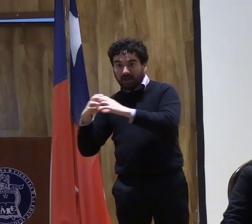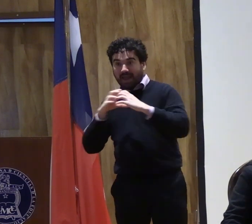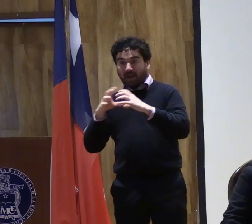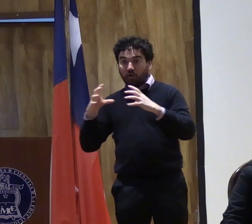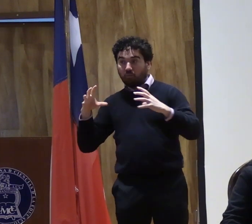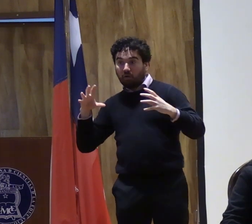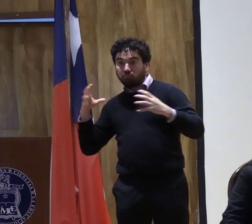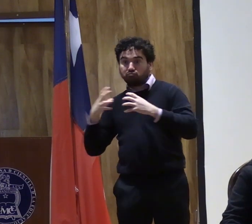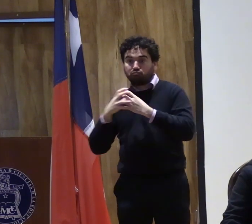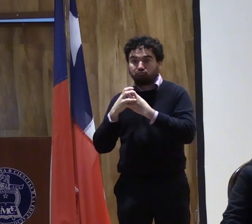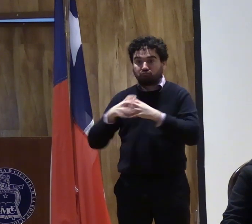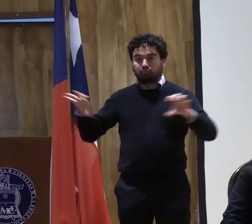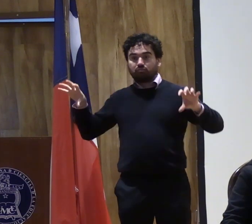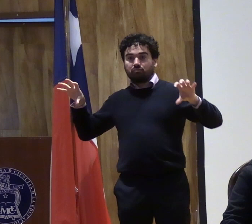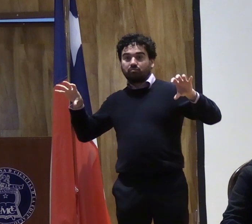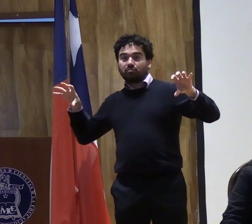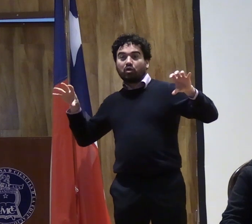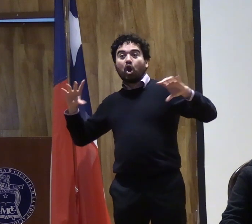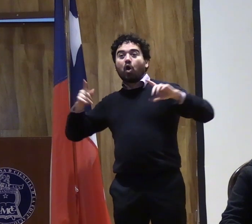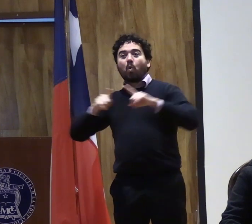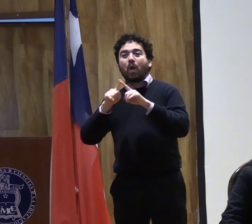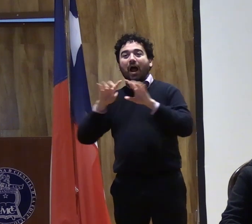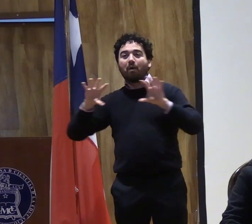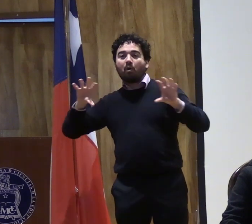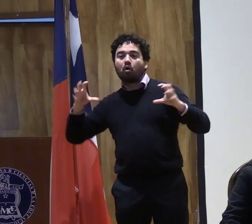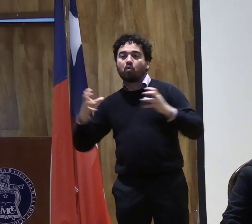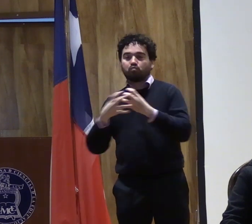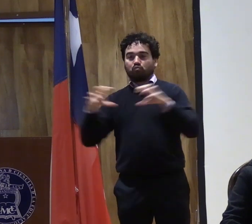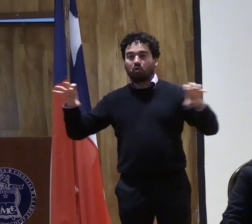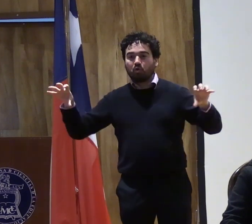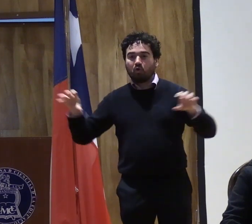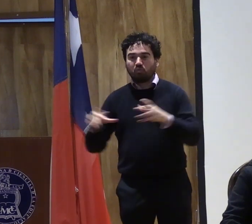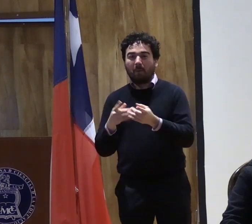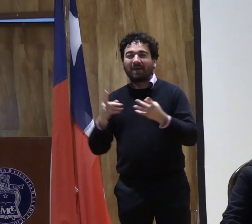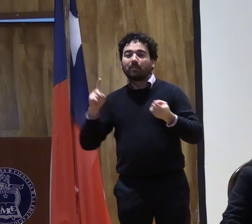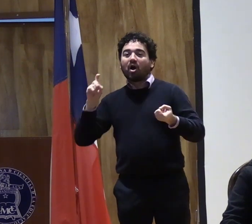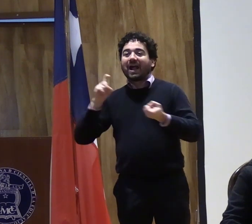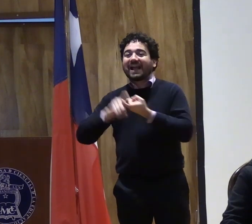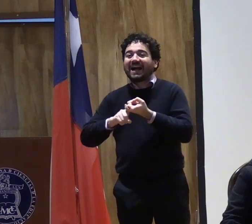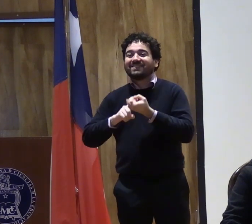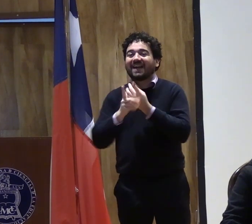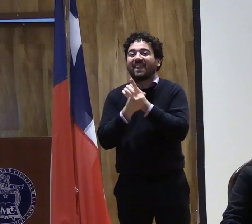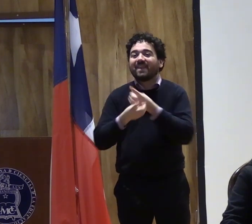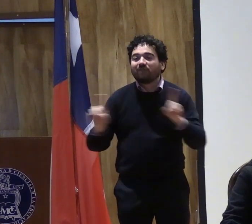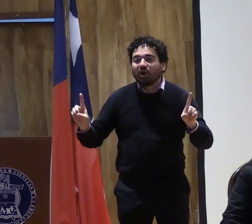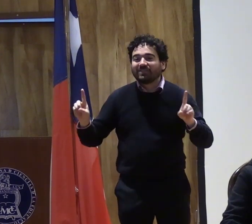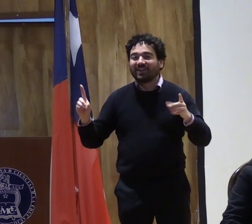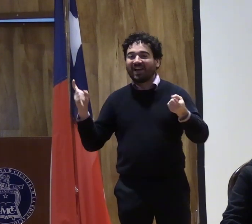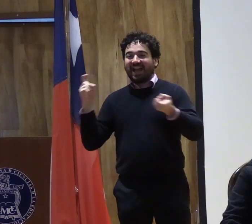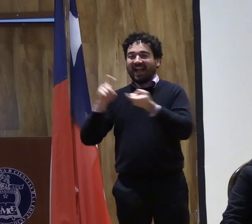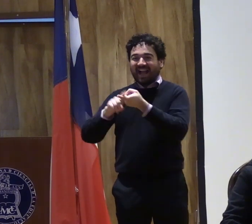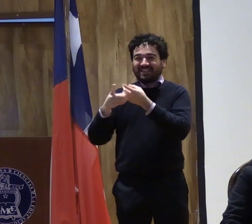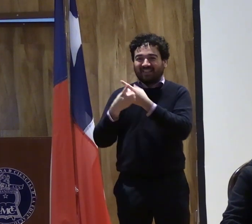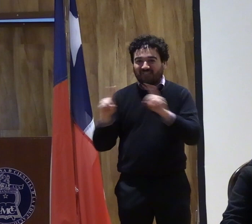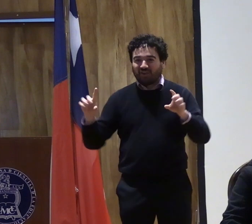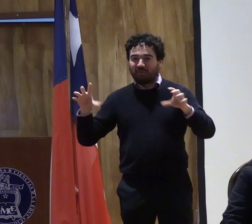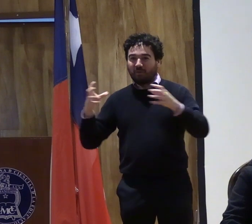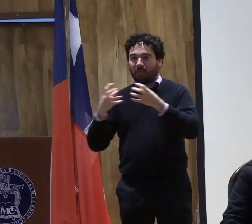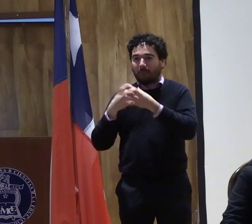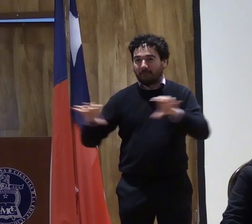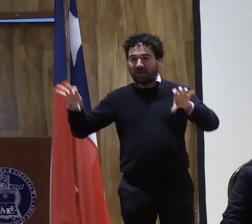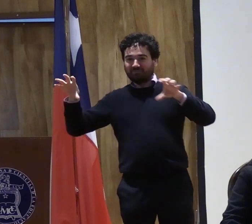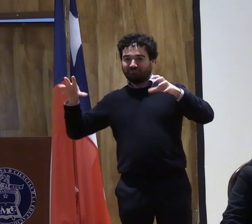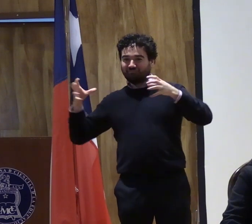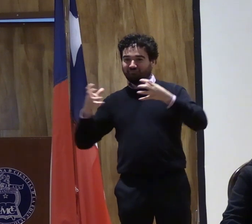automáticamente. Divorcio express, 1/100ª de millonésima de segundo. Pero cuando el núcleo está muy,